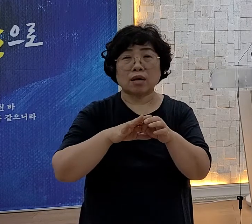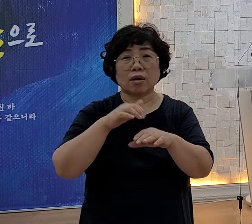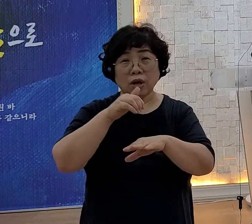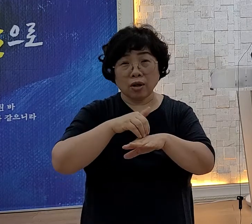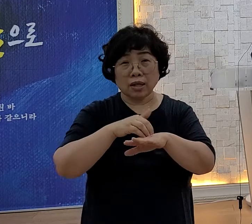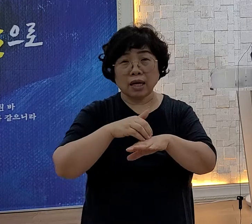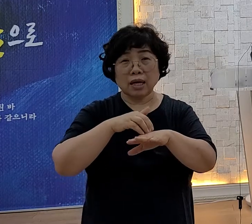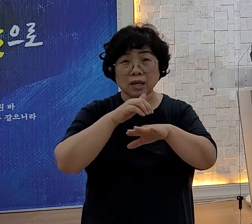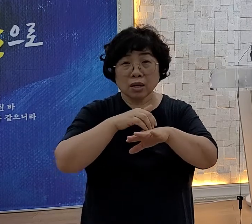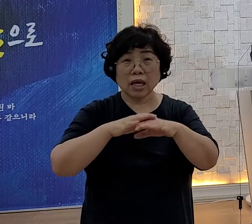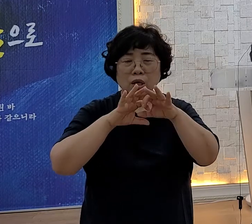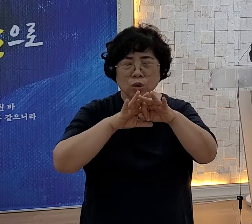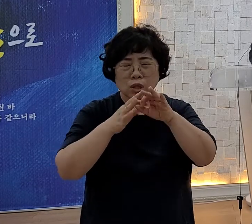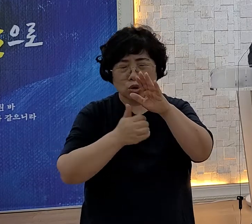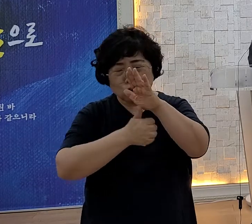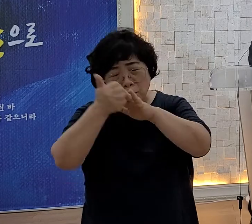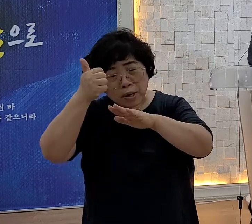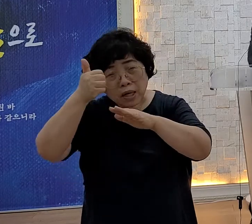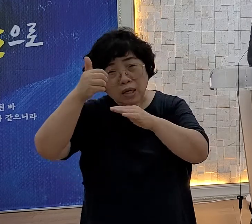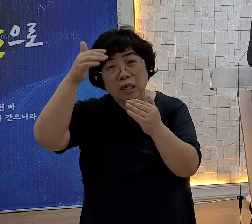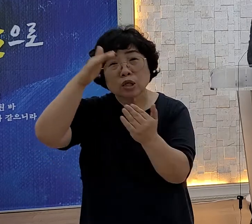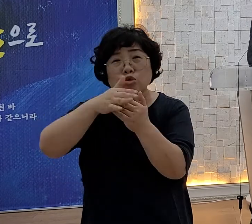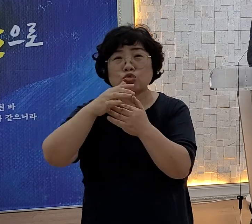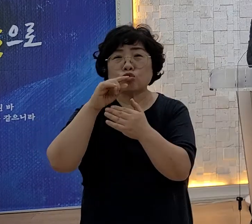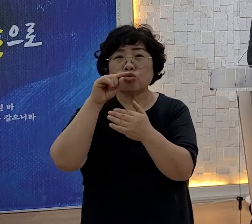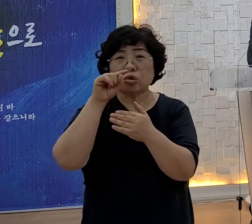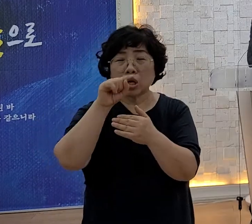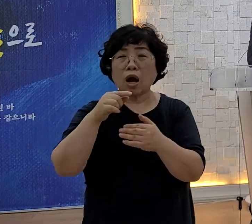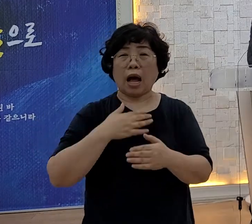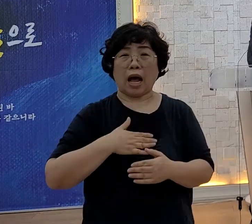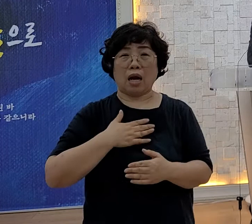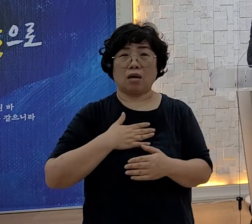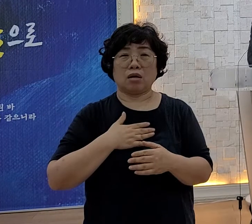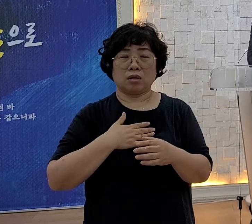중요합니다. 근데 진짜 제일 중요한 게 뭔 줄 아세요?